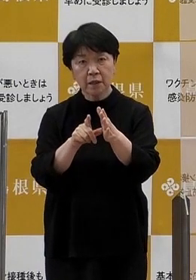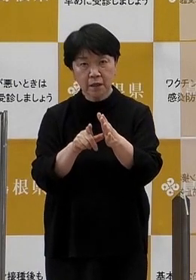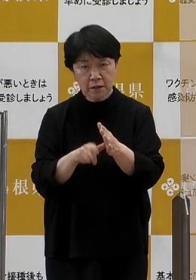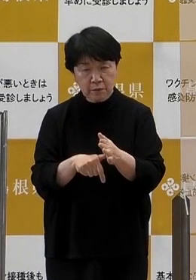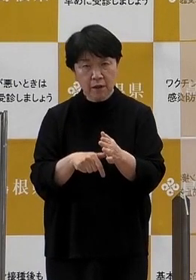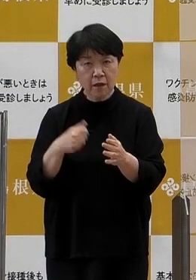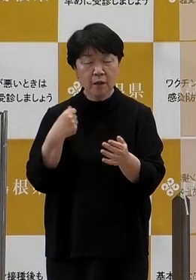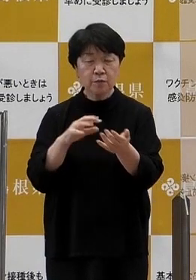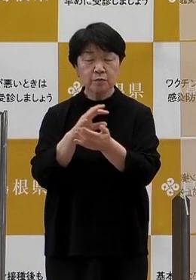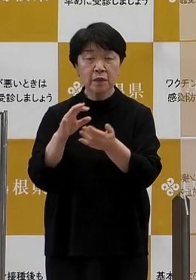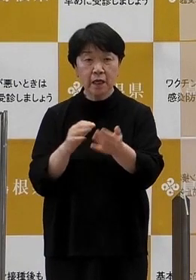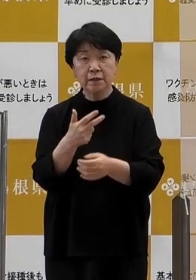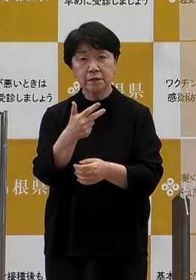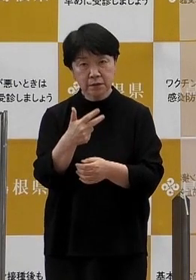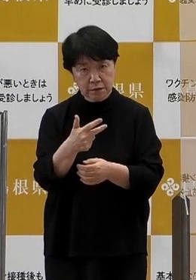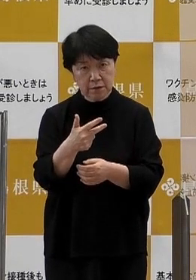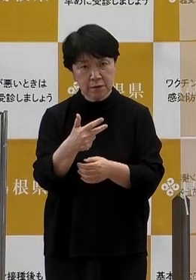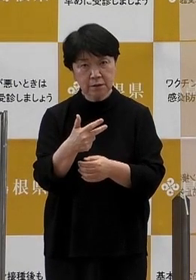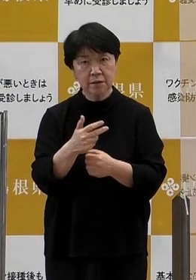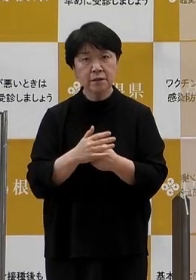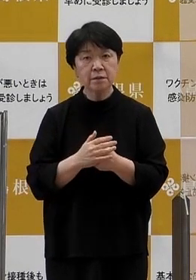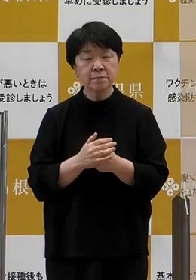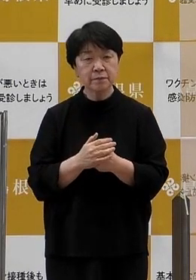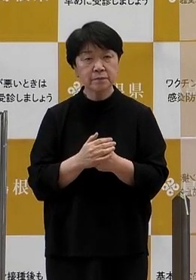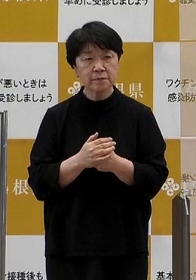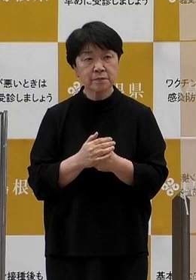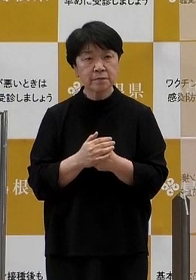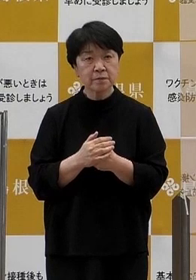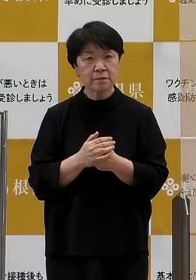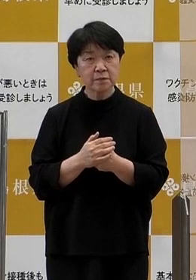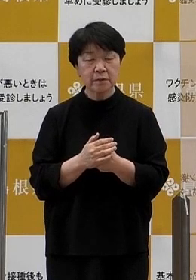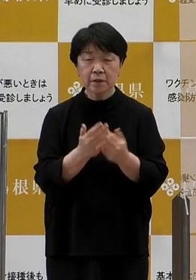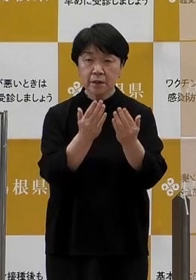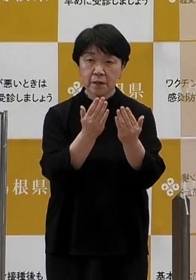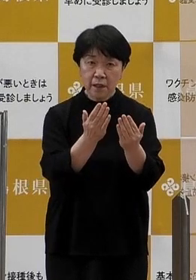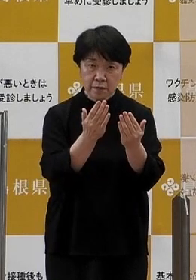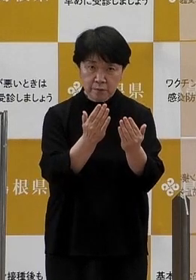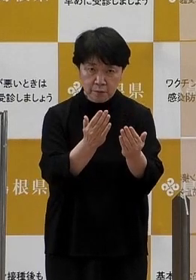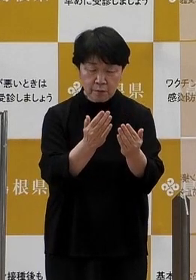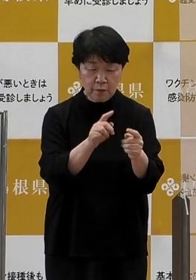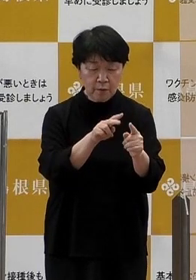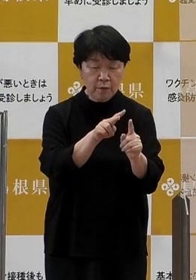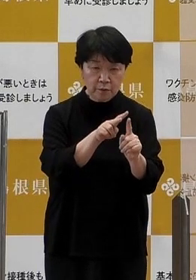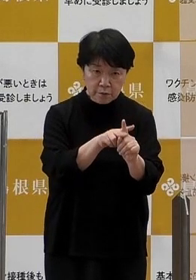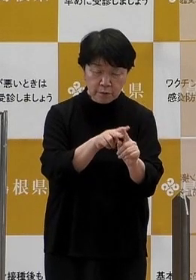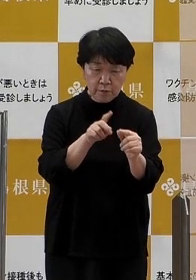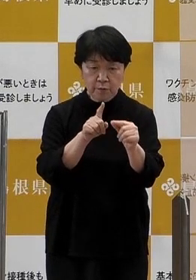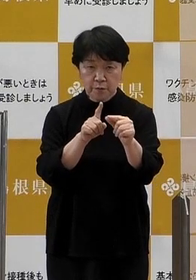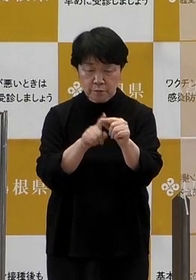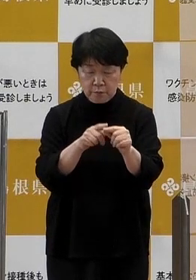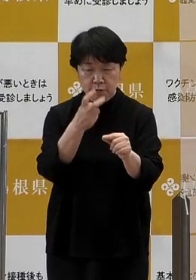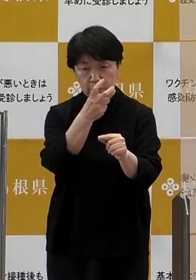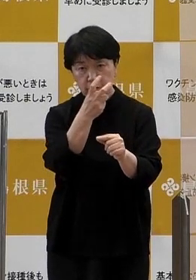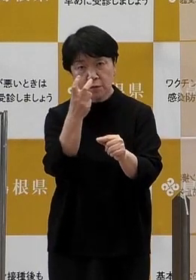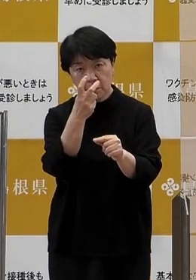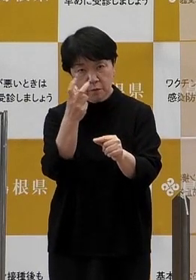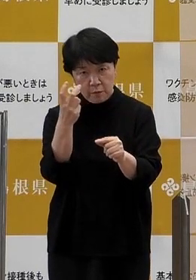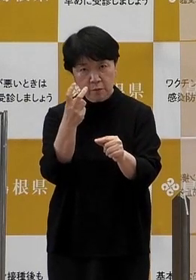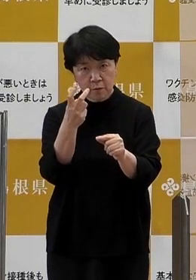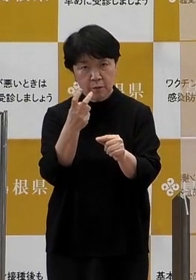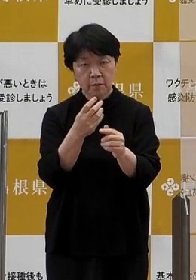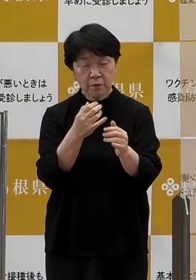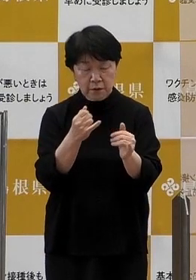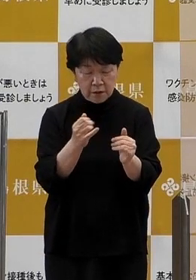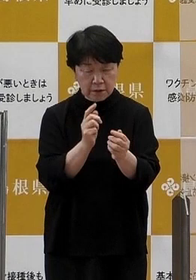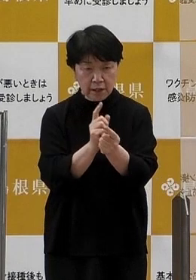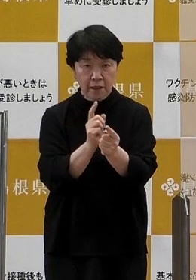雲南市さんですかね、で、学校の小中高の形で行いまし